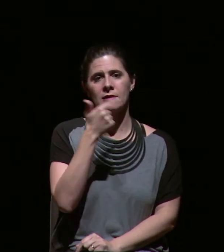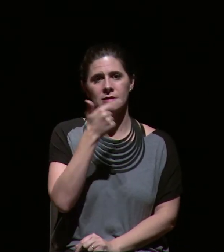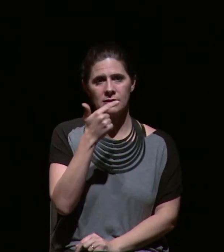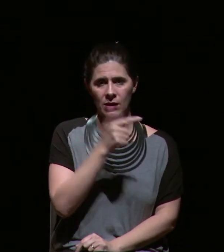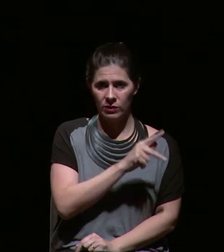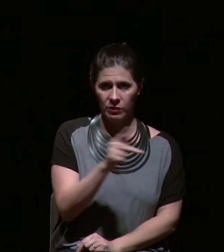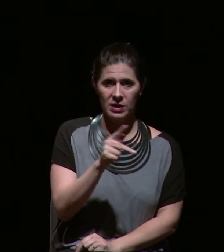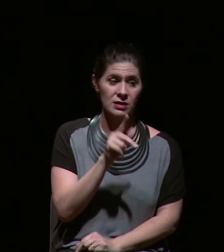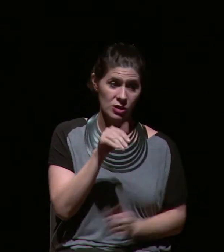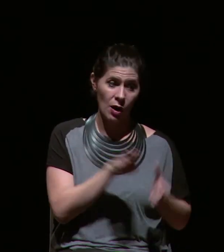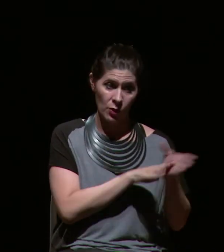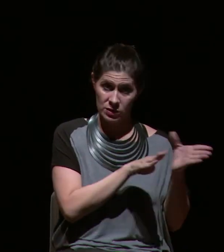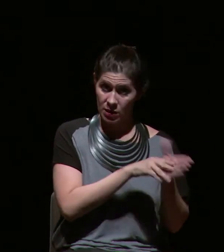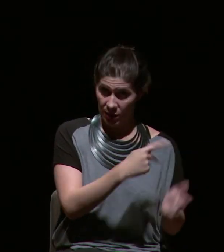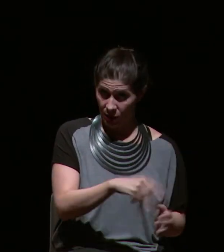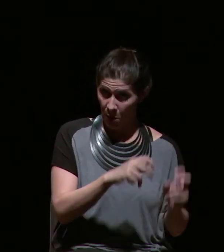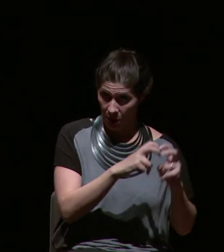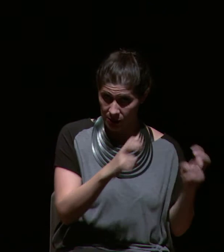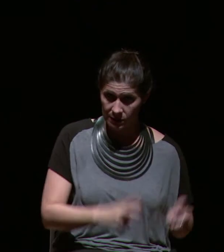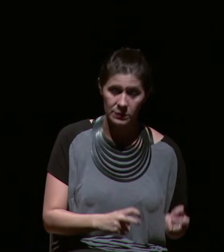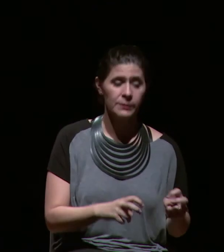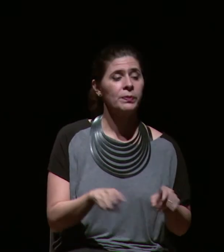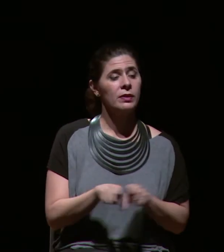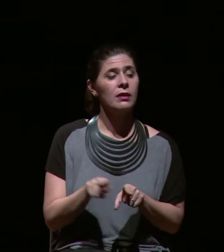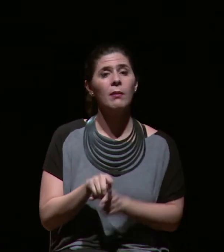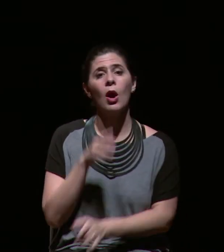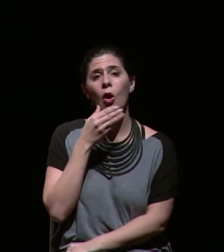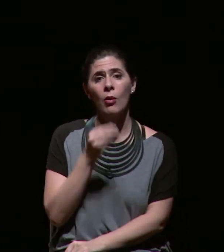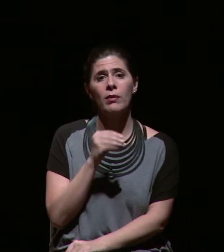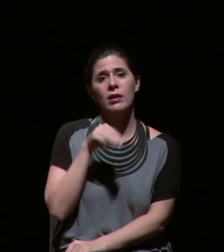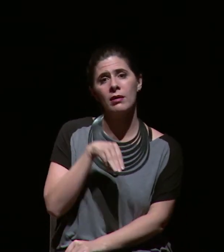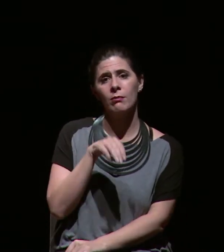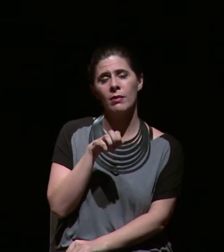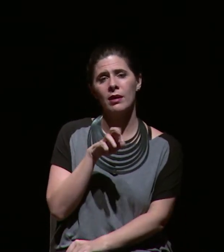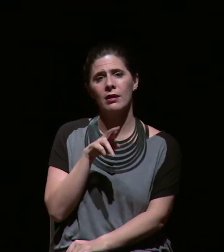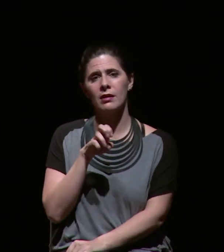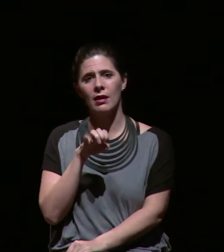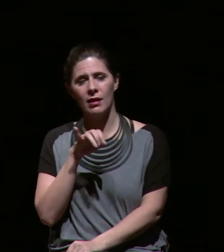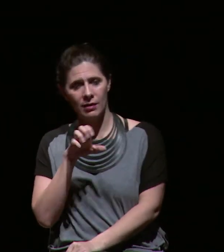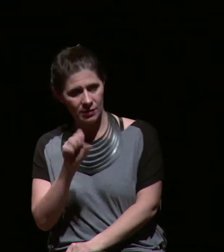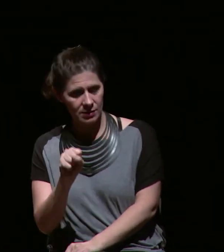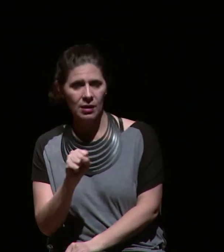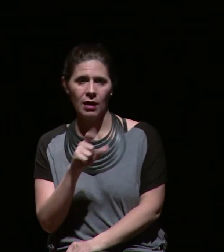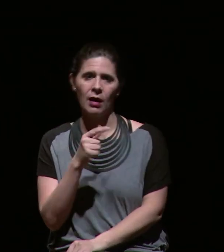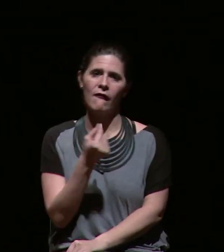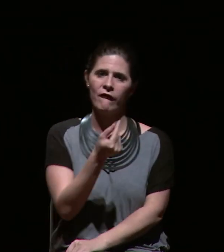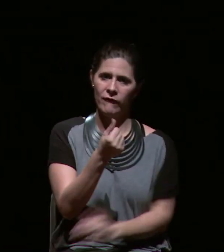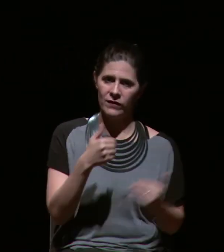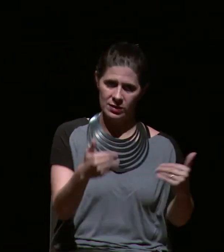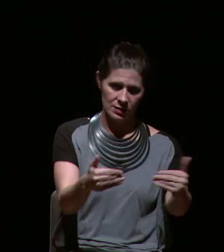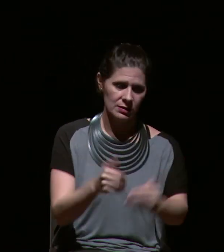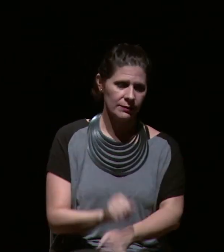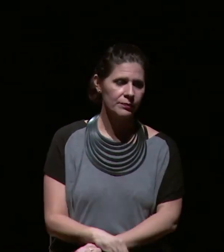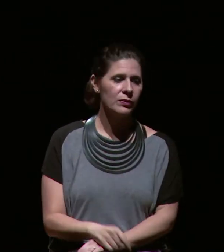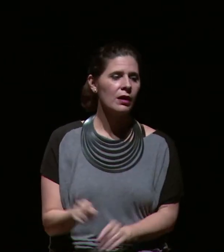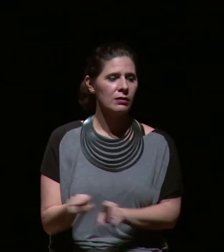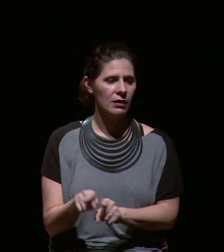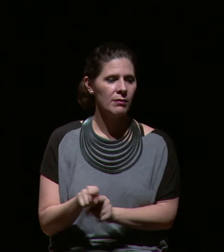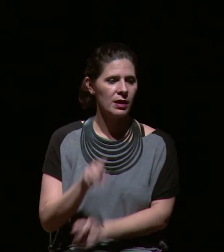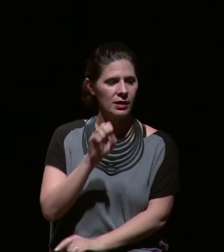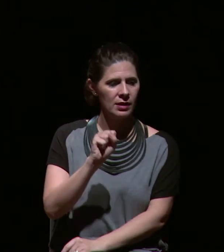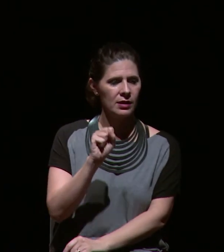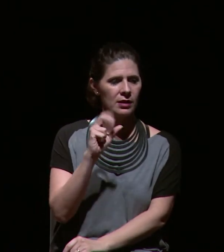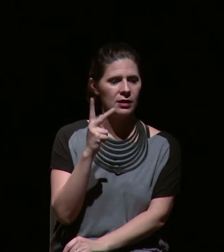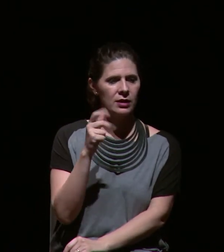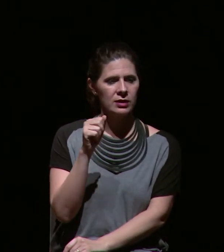Henrique Meirelles, nosso atual ministro da Fazenda. Além destes nomes, gostaria de agradecer aos diretores estatuários, Jackson Schneider,